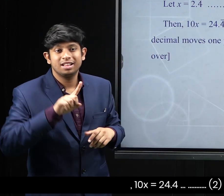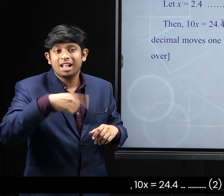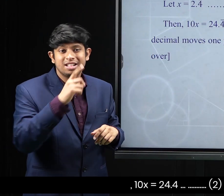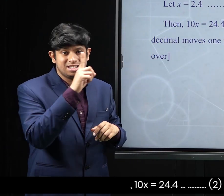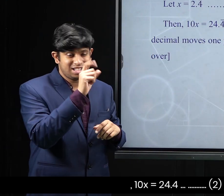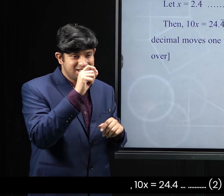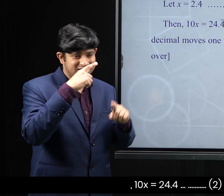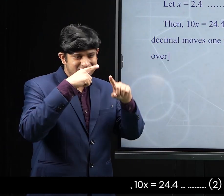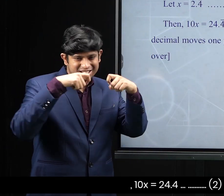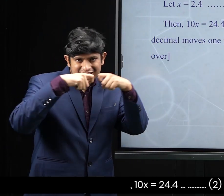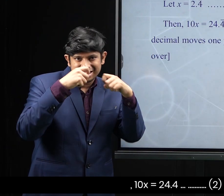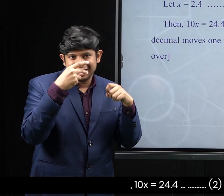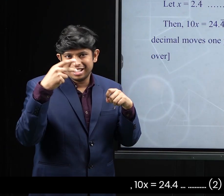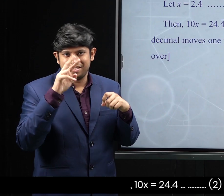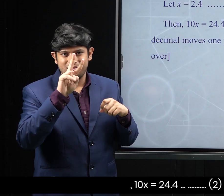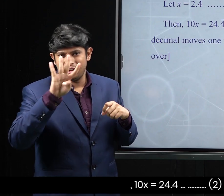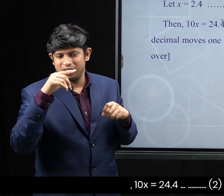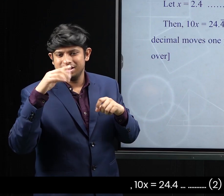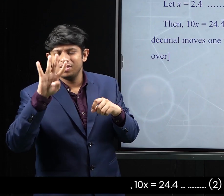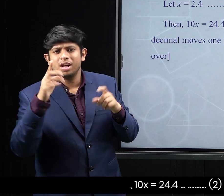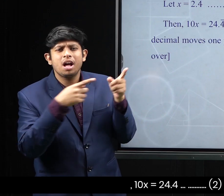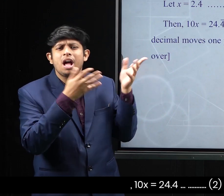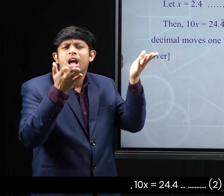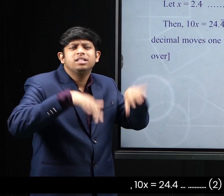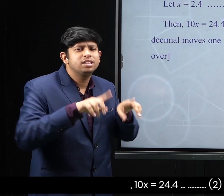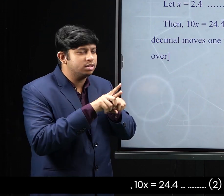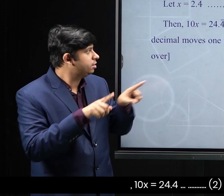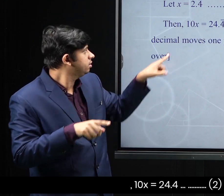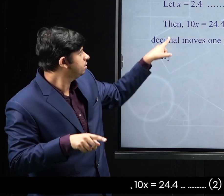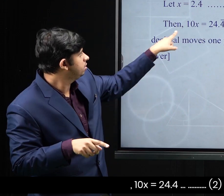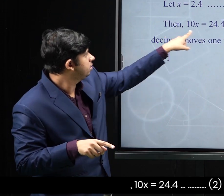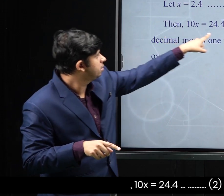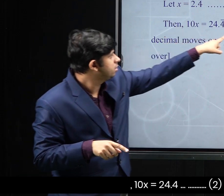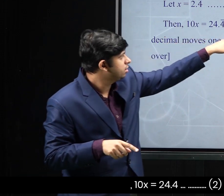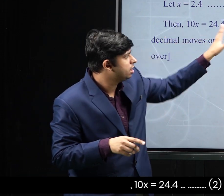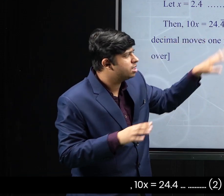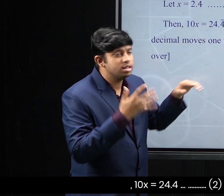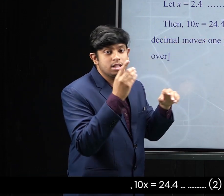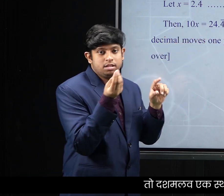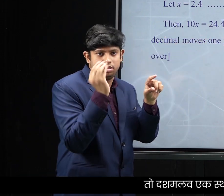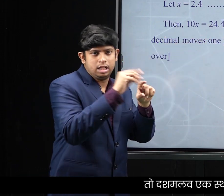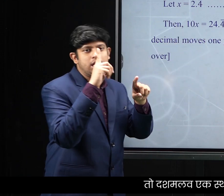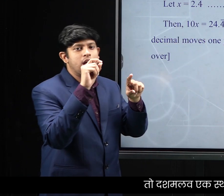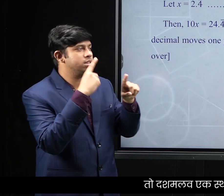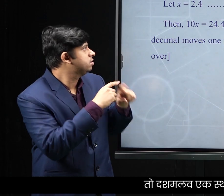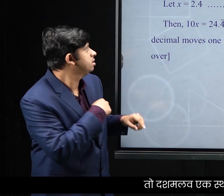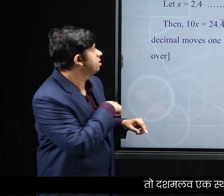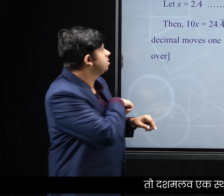10x इज इक्वल टू 24.4। जब आप 10 से गुणा करते हैं तो दशमलव एक स्थान दाईं ओर